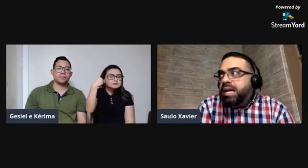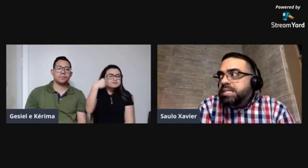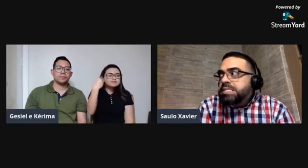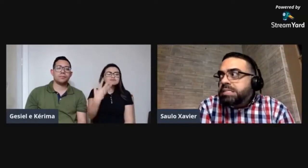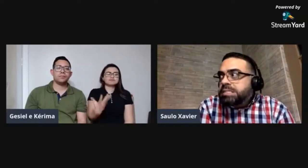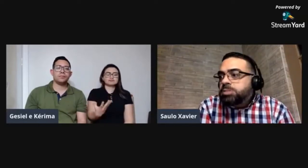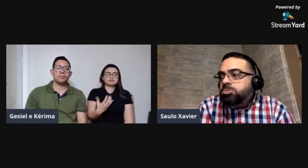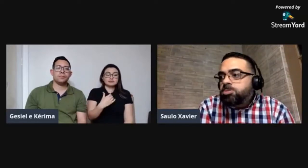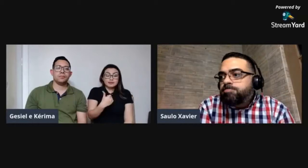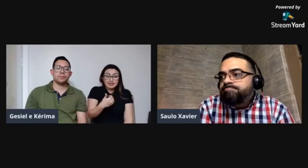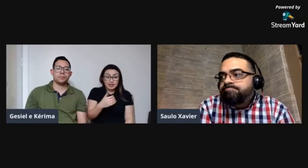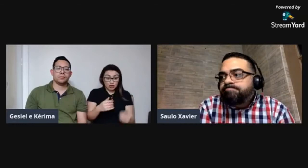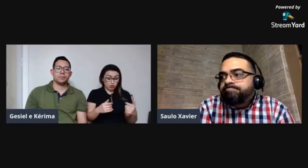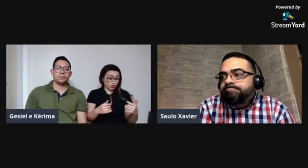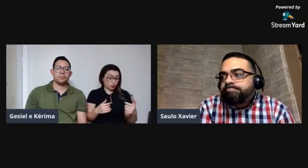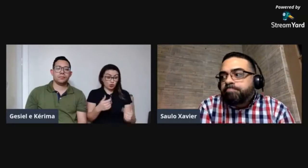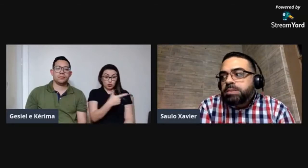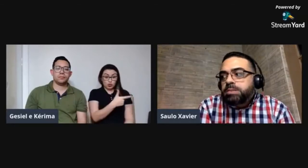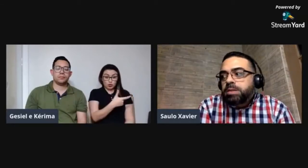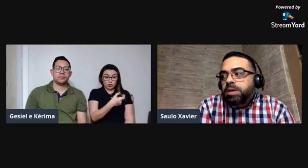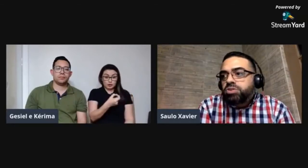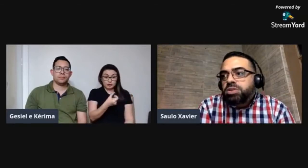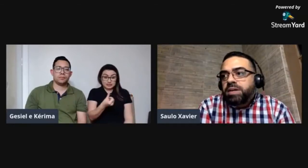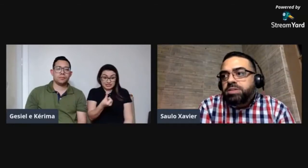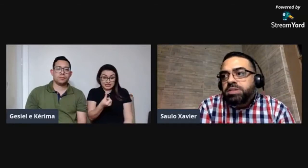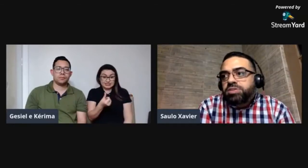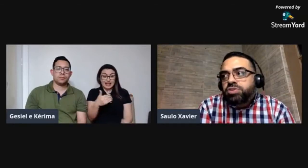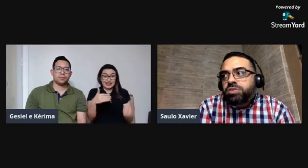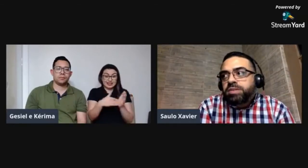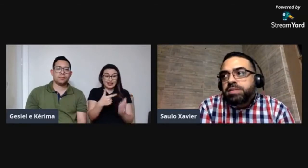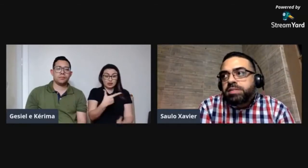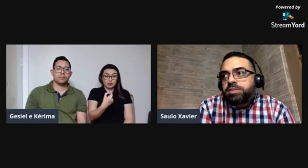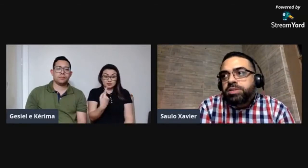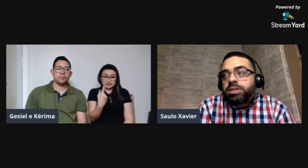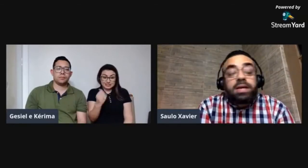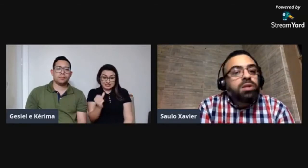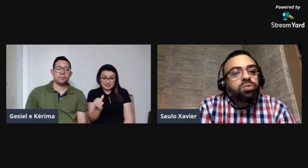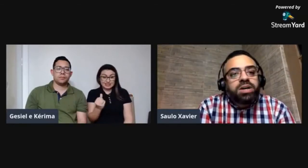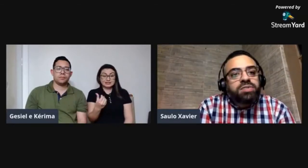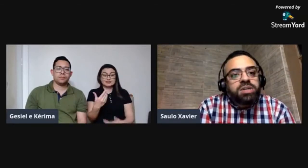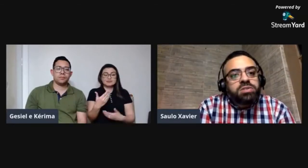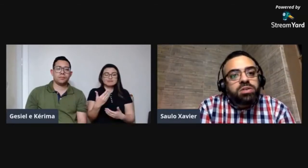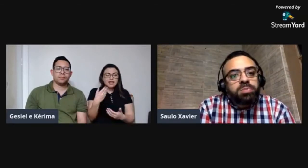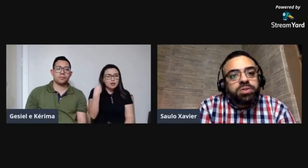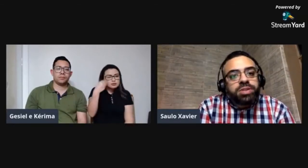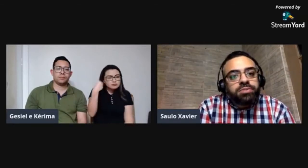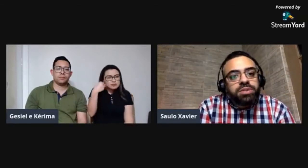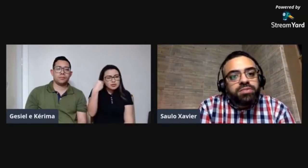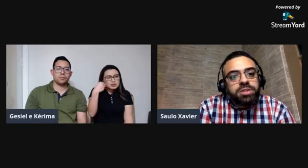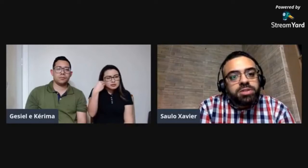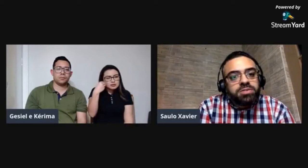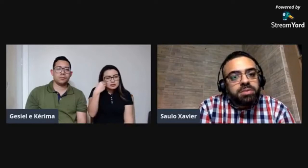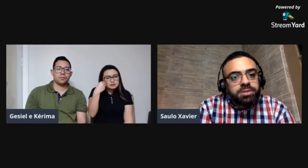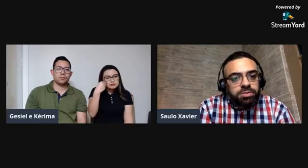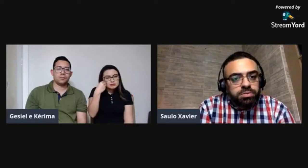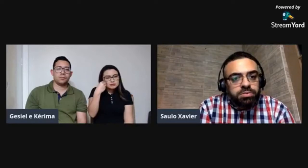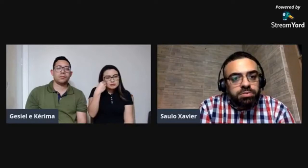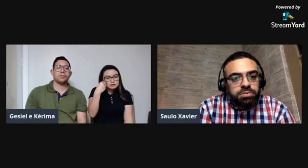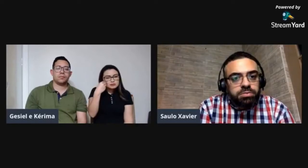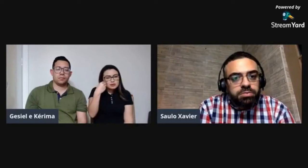nesses 10 anos, eu tive a chance de ouvir assim, de nunca feche o seu projeto